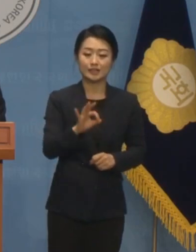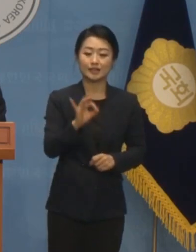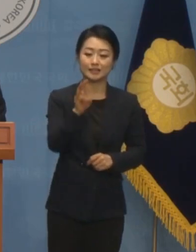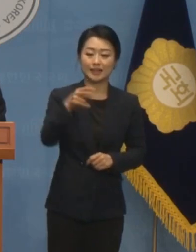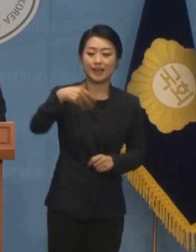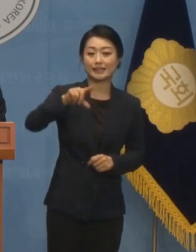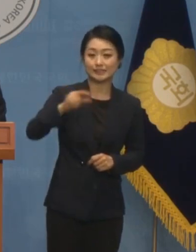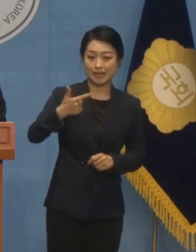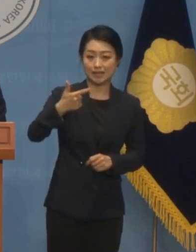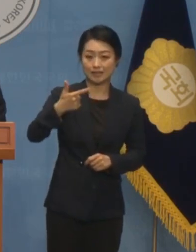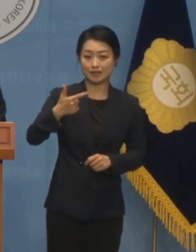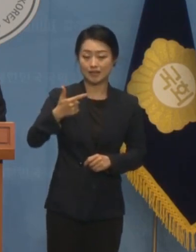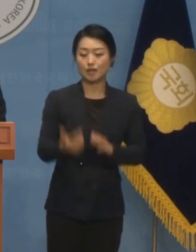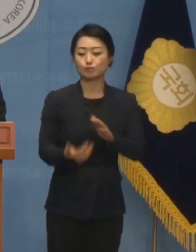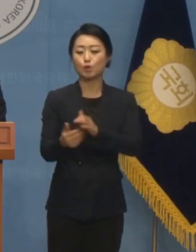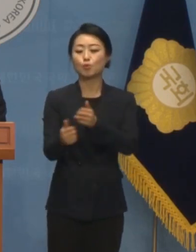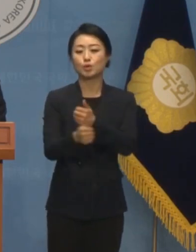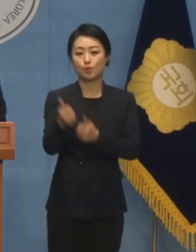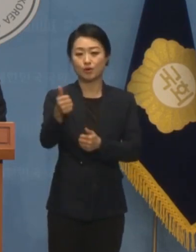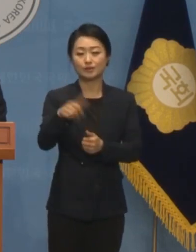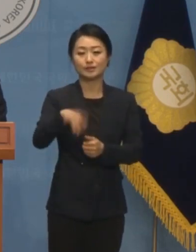장예찬 전 최고위원입니다.